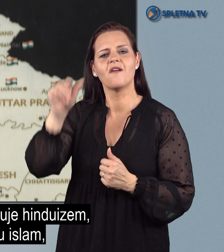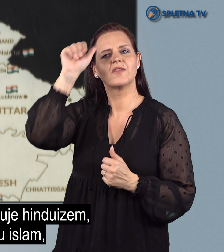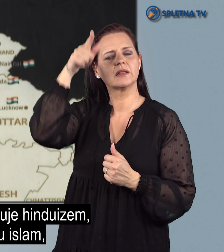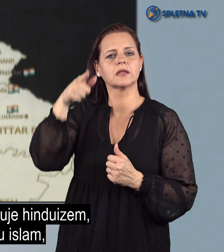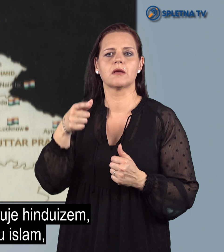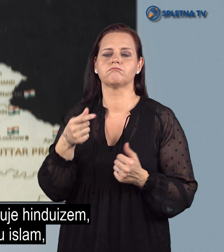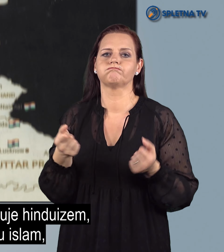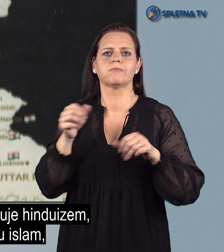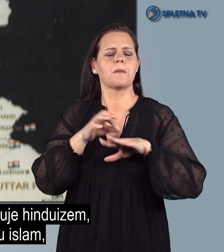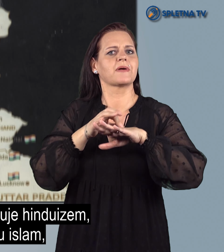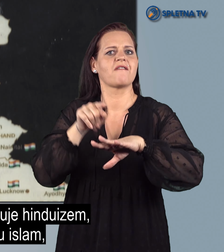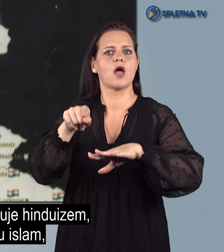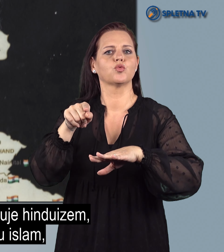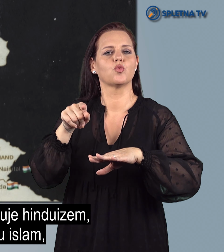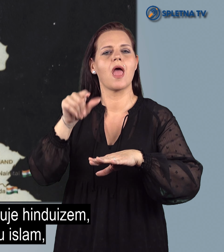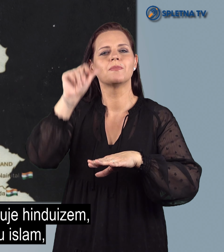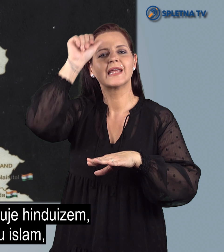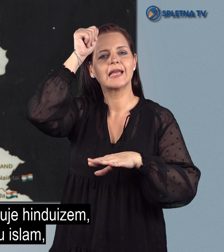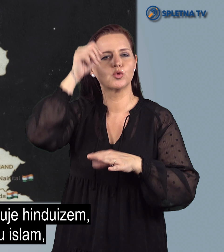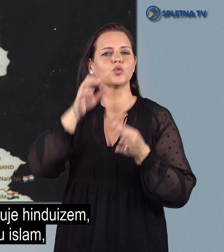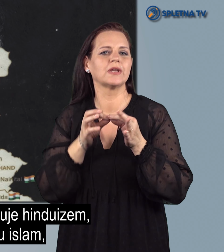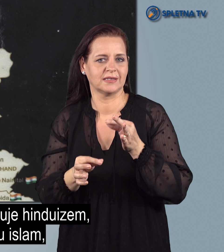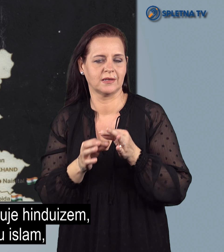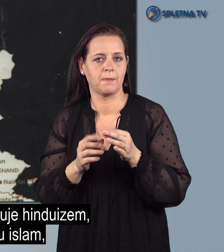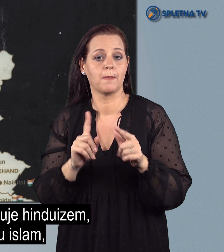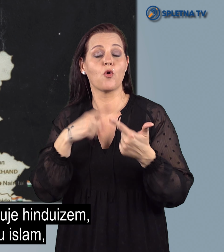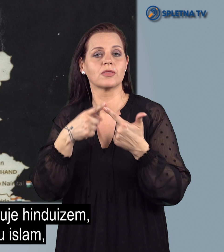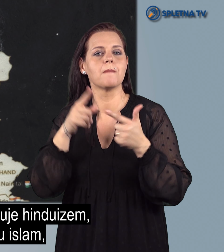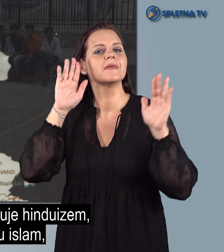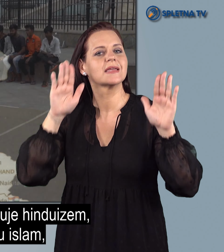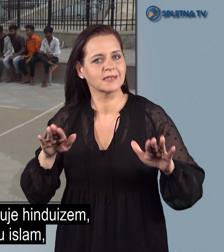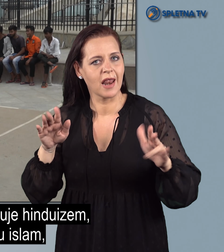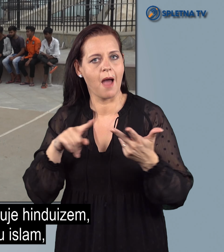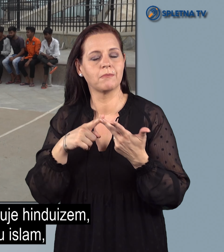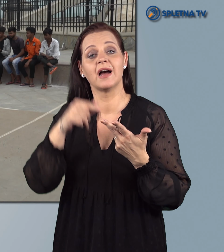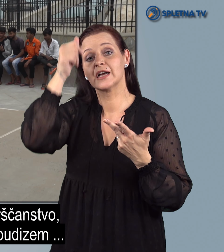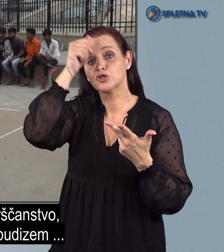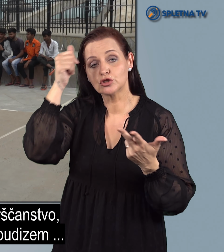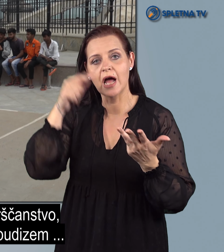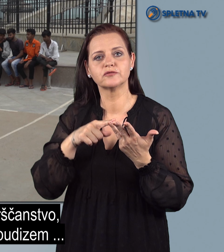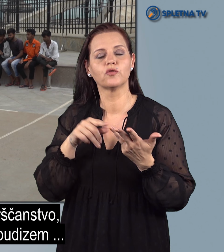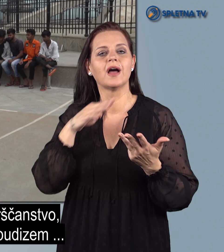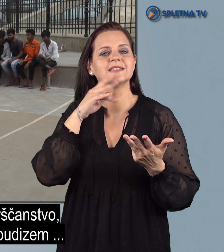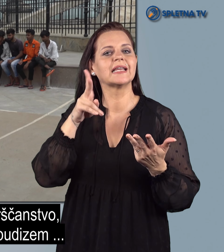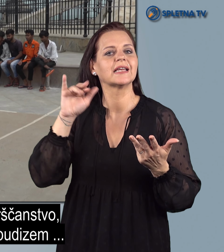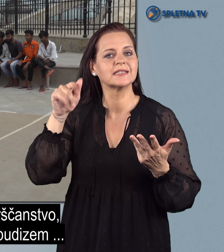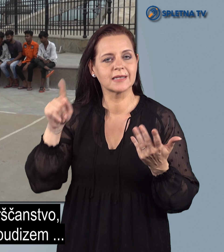V Indiji prevladuje hinduizem, sledi mu islam, nato pa krščanstvo, sikizem in budizem.